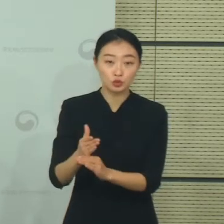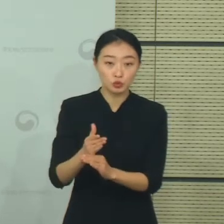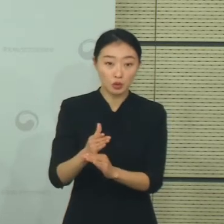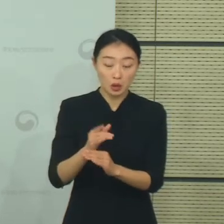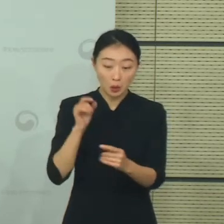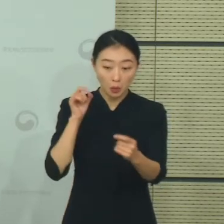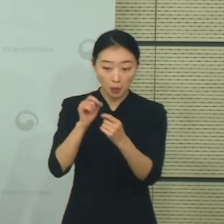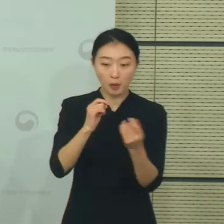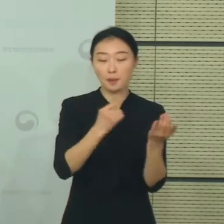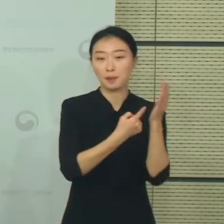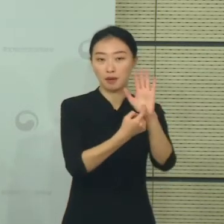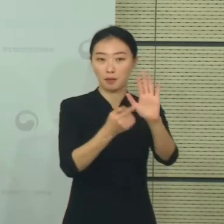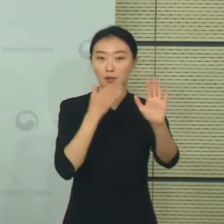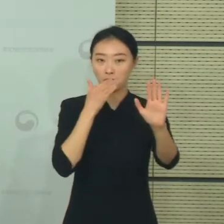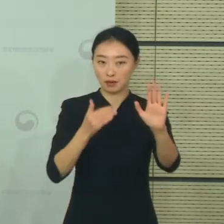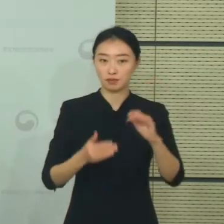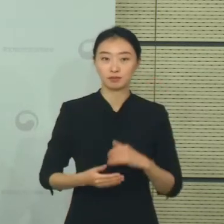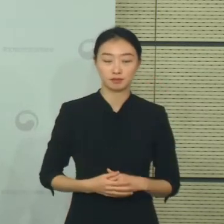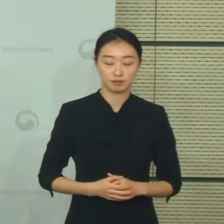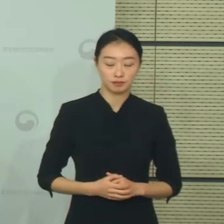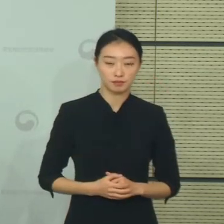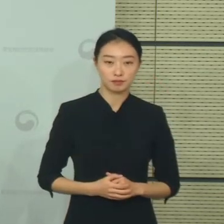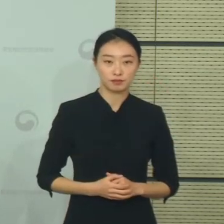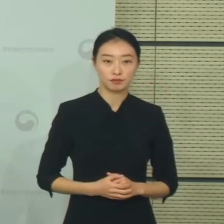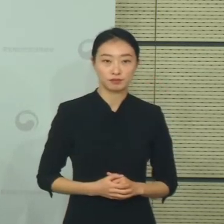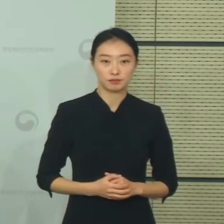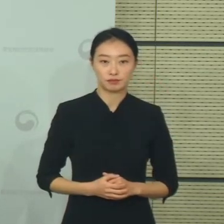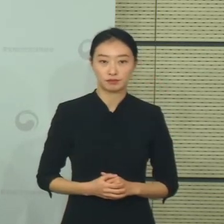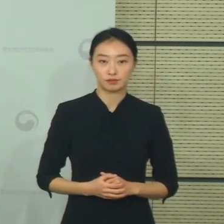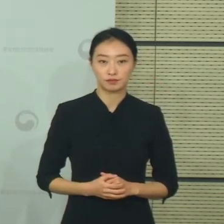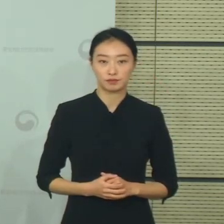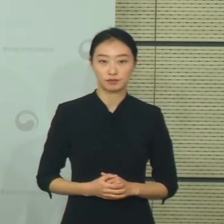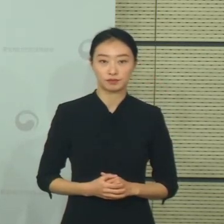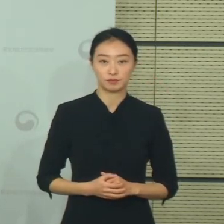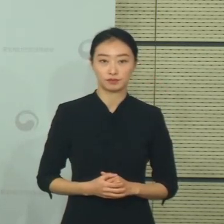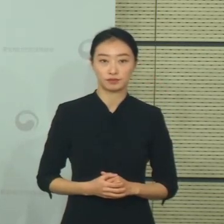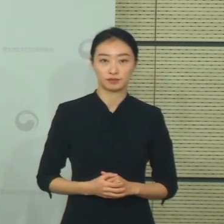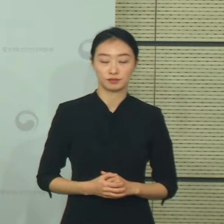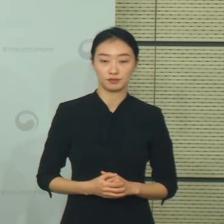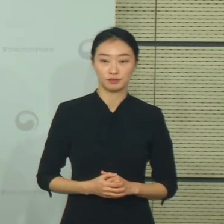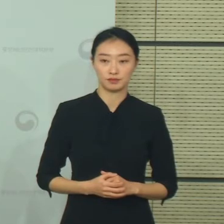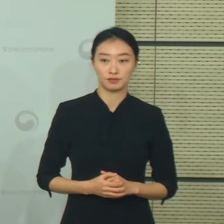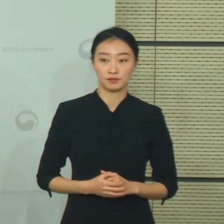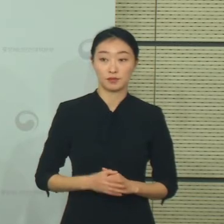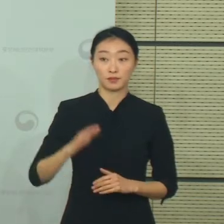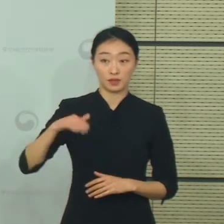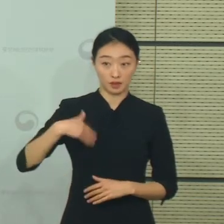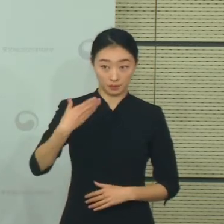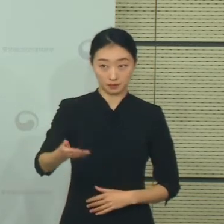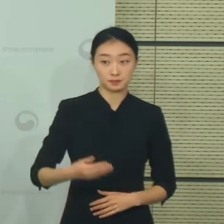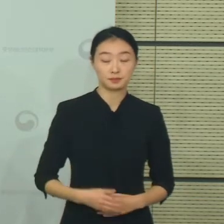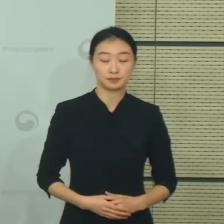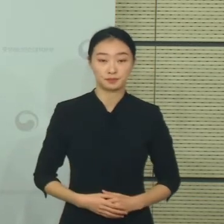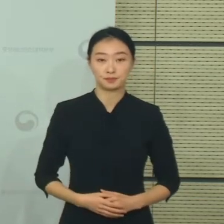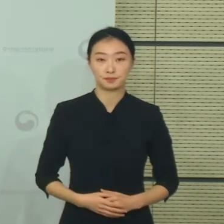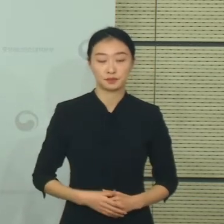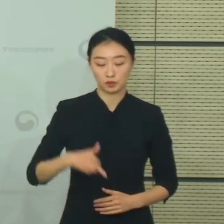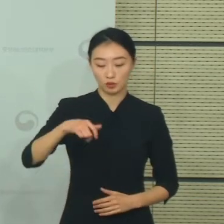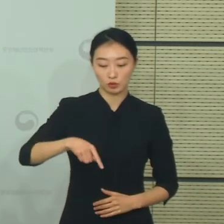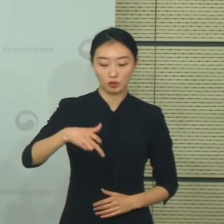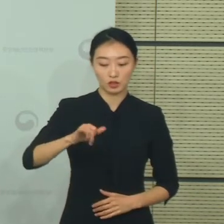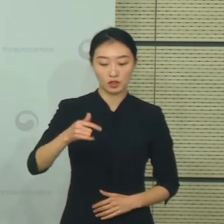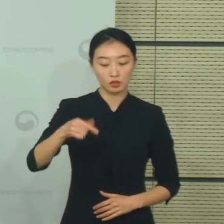발표할 수 있을 것이라고 생각합니다. 네. 다음 질문 드리겠습니다.